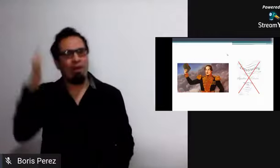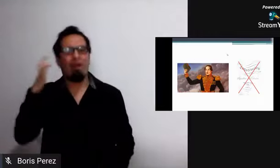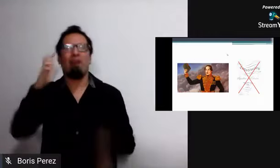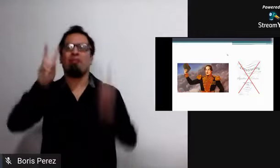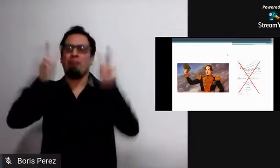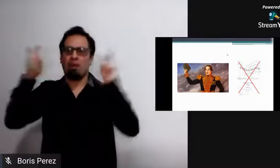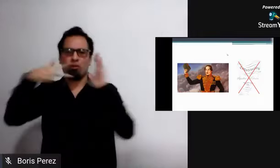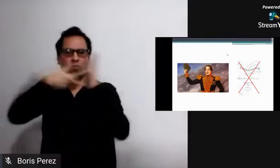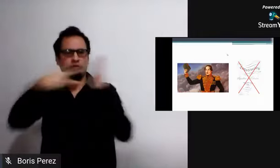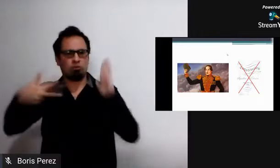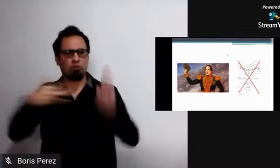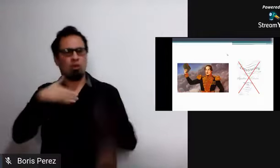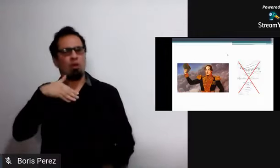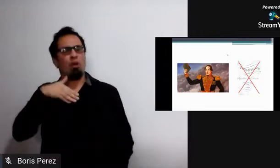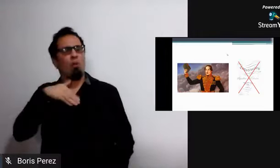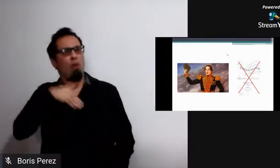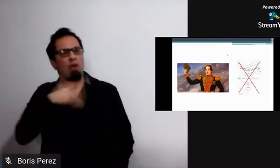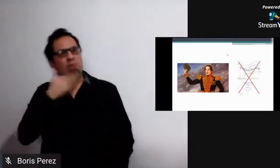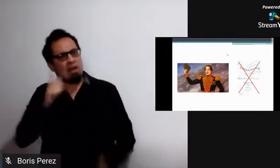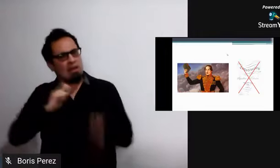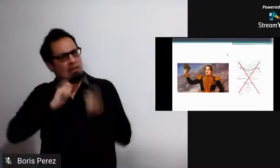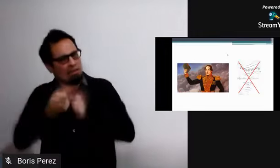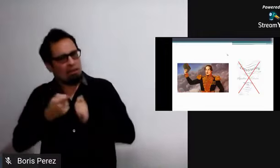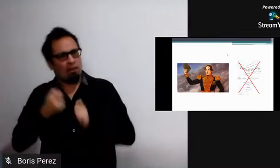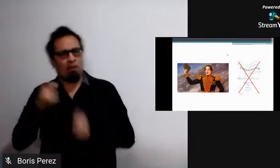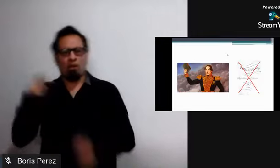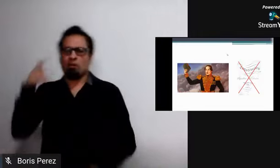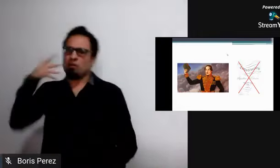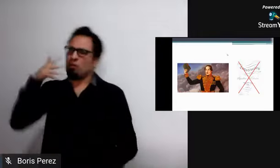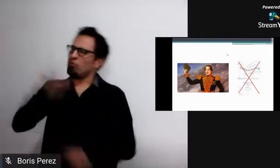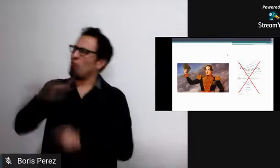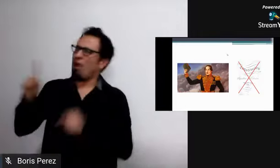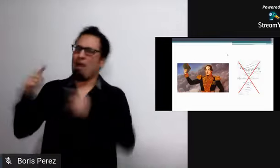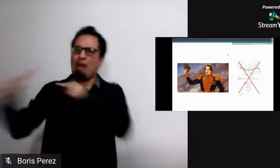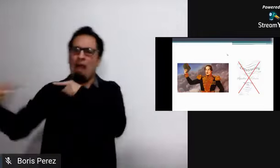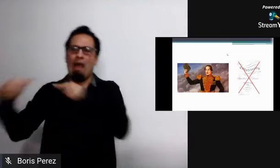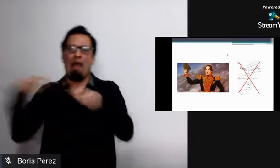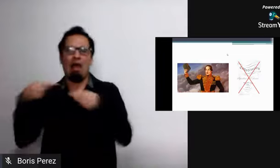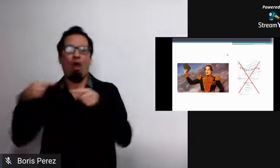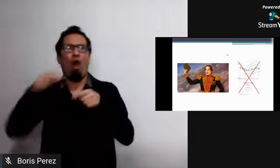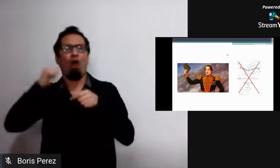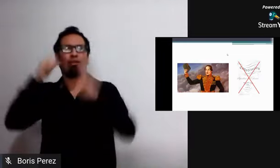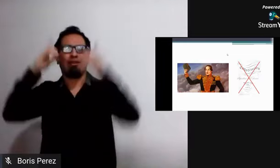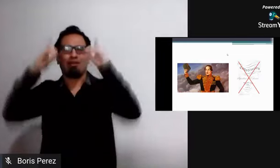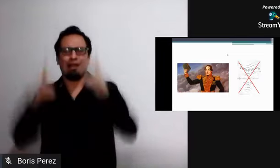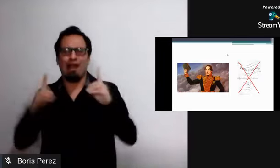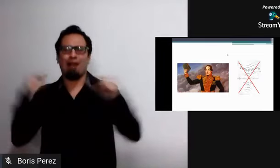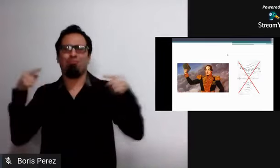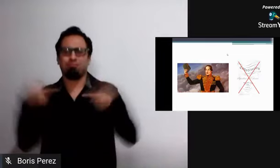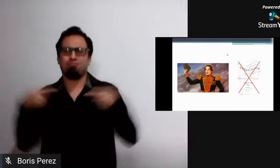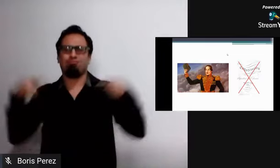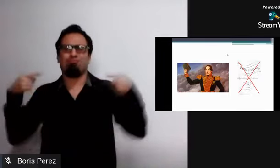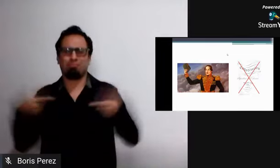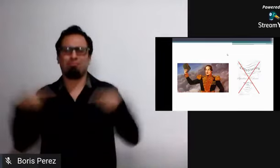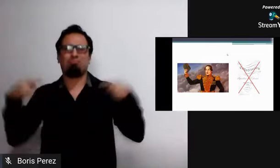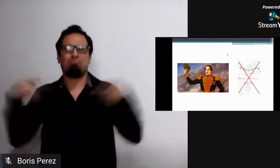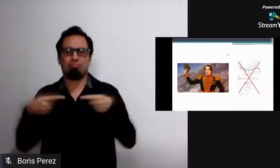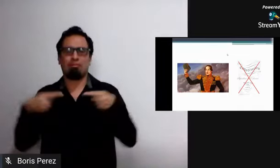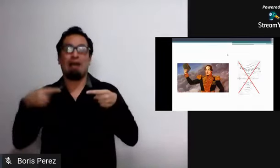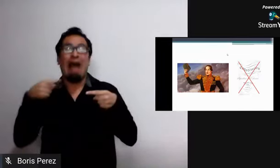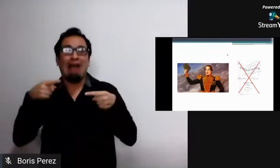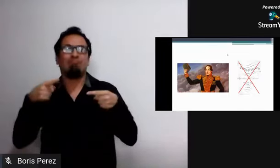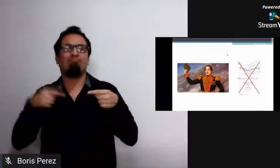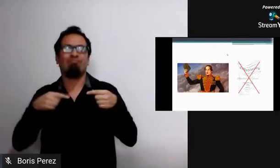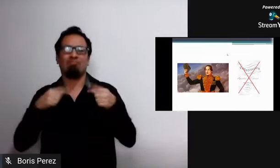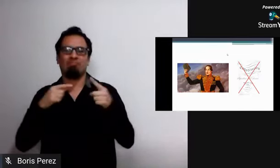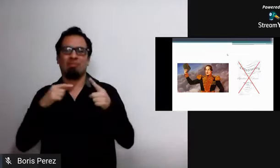los desacuerdos seguían. ¿Por qué? Por el tema de la Constitución. Bolívar seguía insistiendo que era mejor aumentar el tiempo